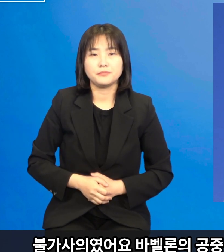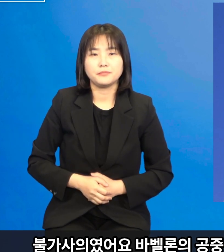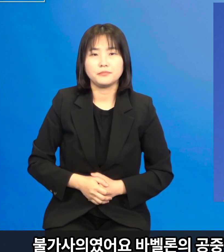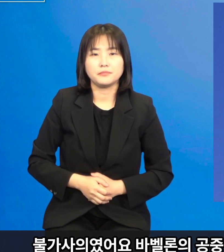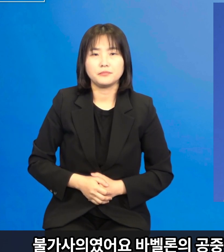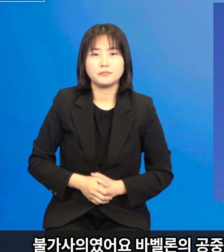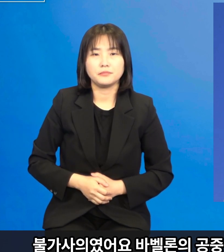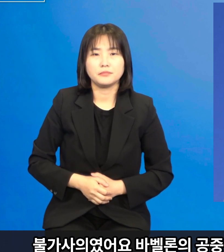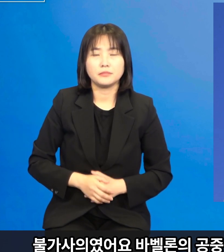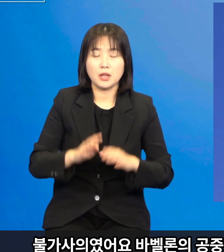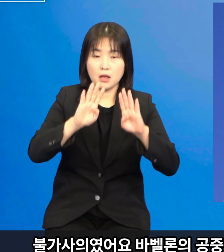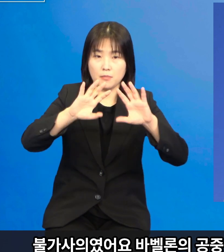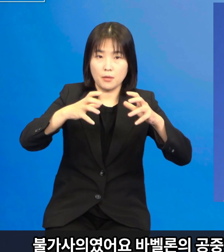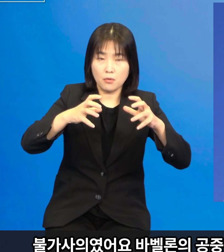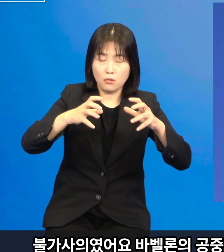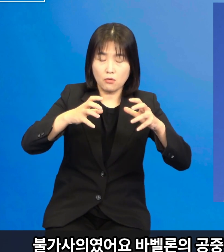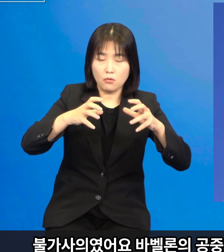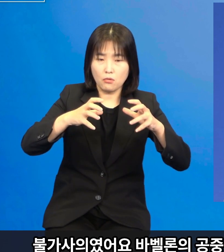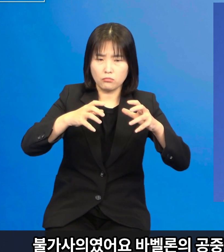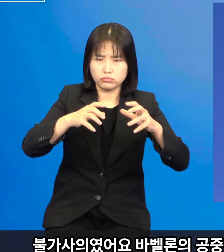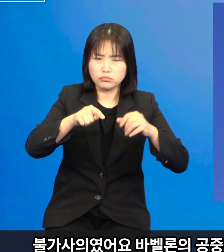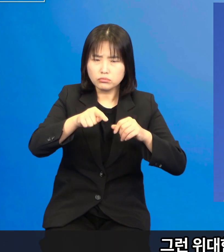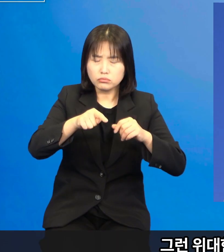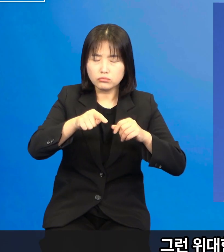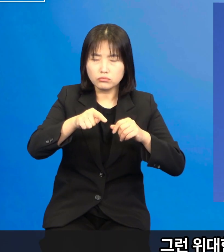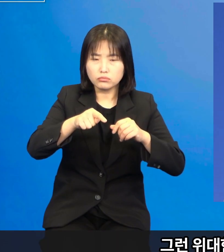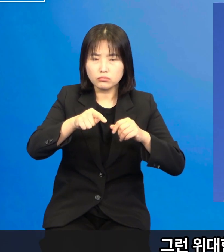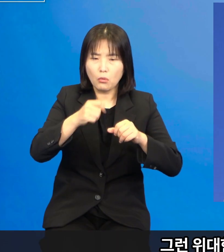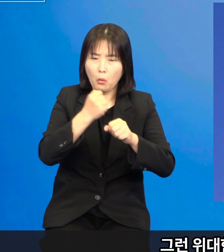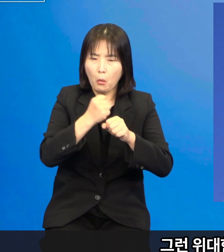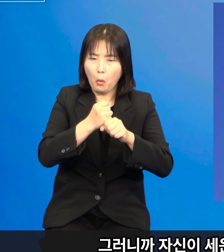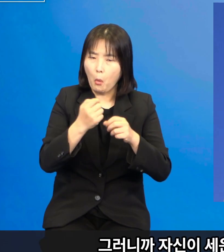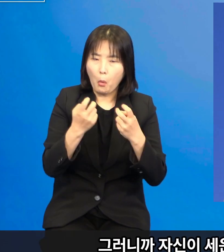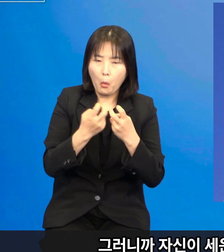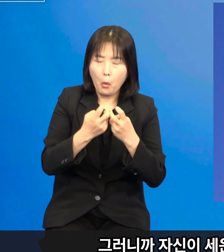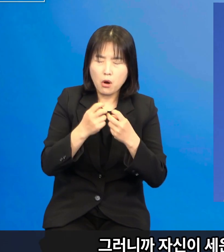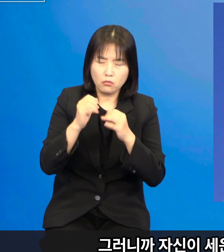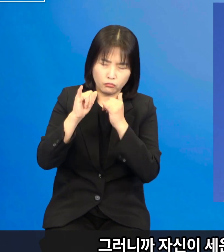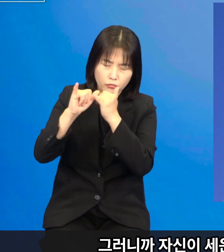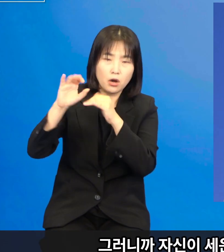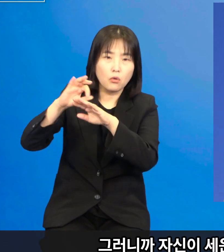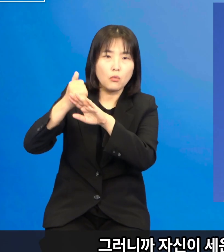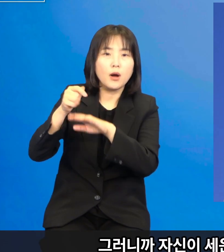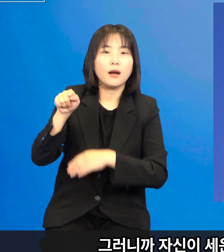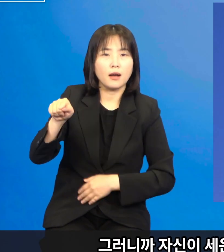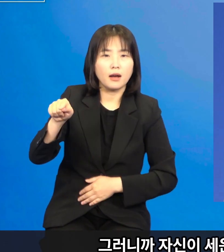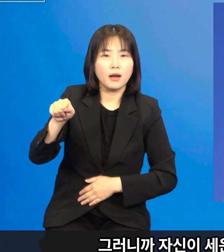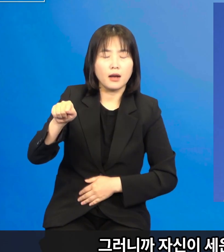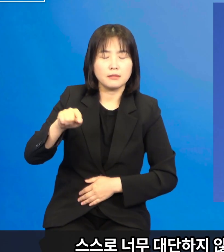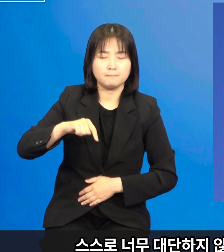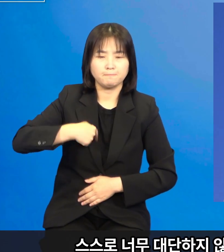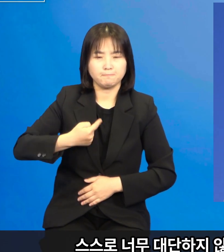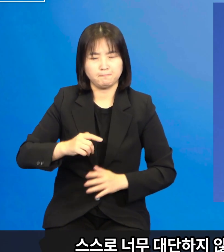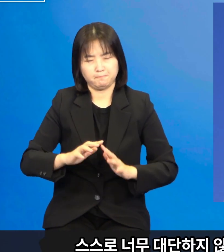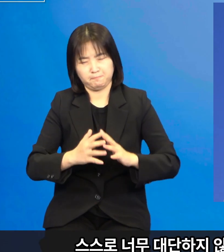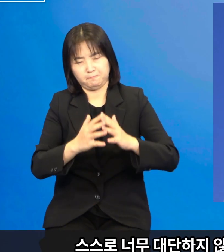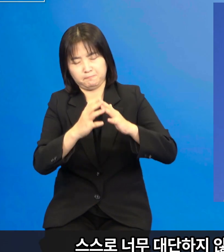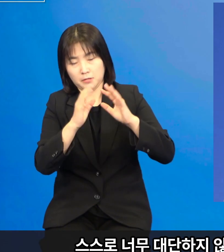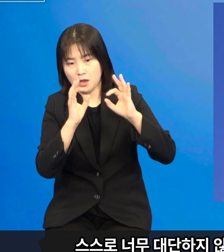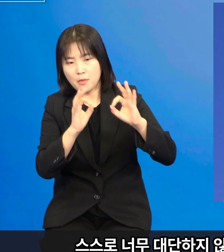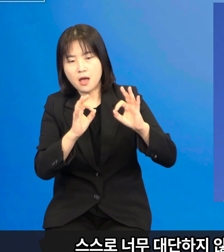불가사의였어요. 바벨론의 공중 정원이 어떻게 그걸 만들었을까? 그런 위대한 왕이요. 그러니까 자신이 세운 어떤 업적을 보면서